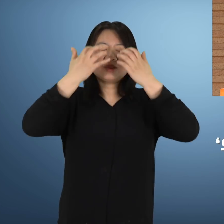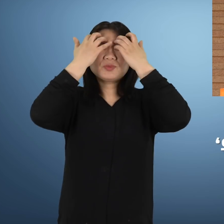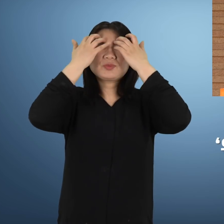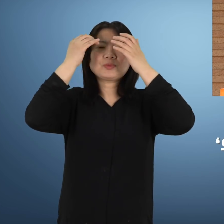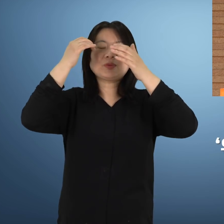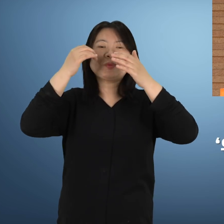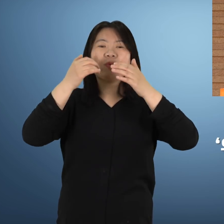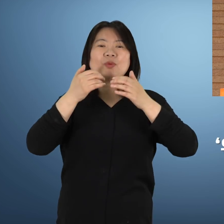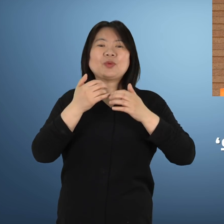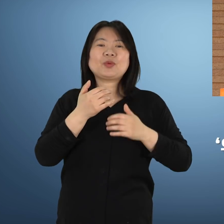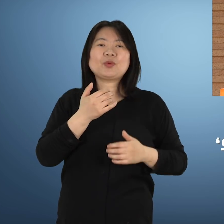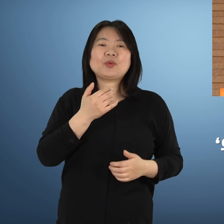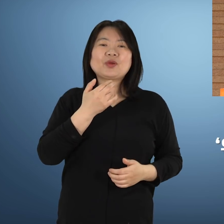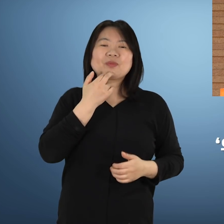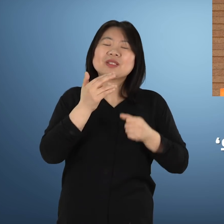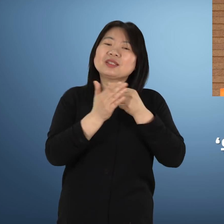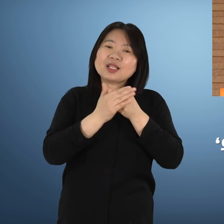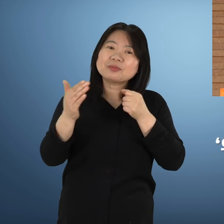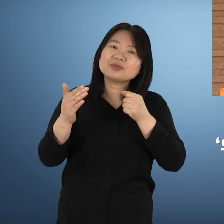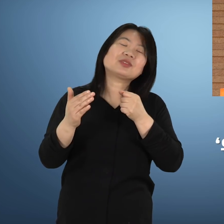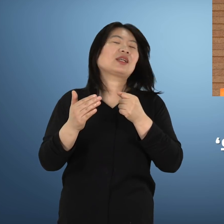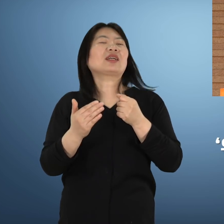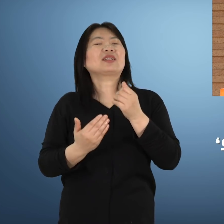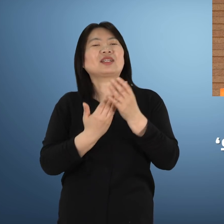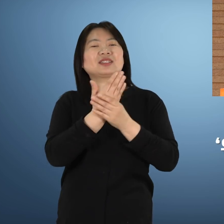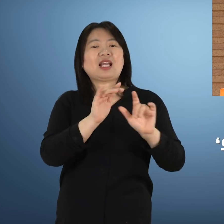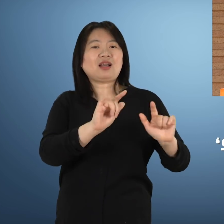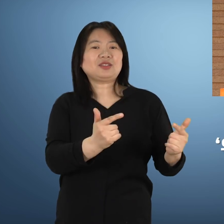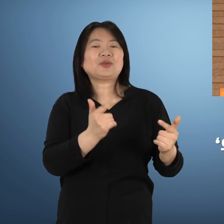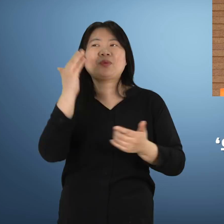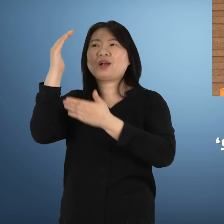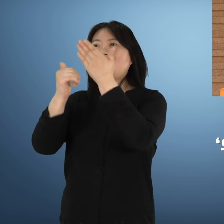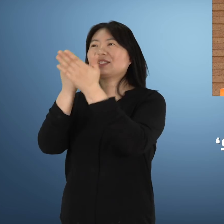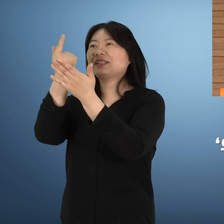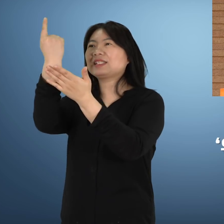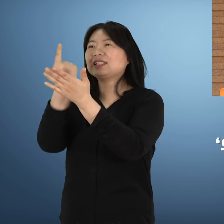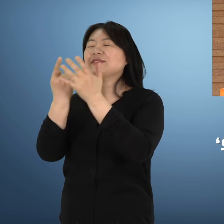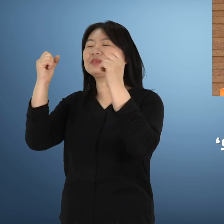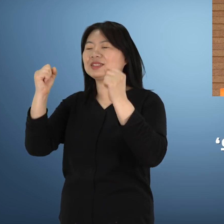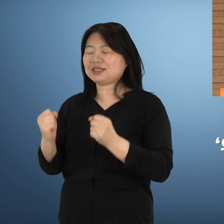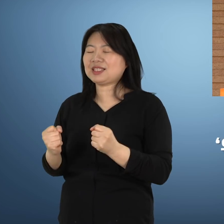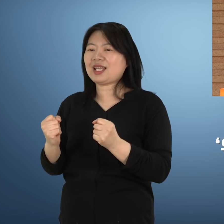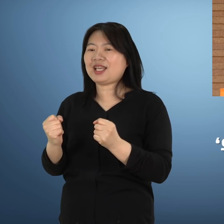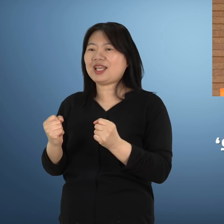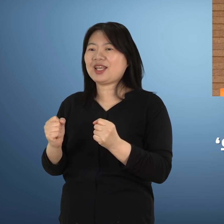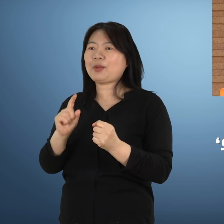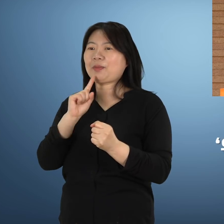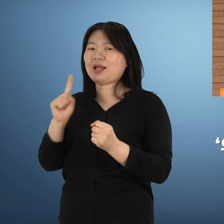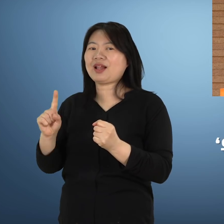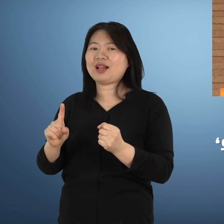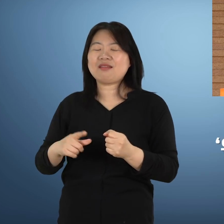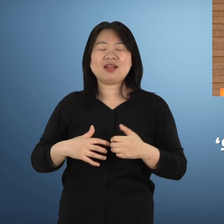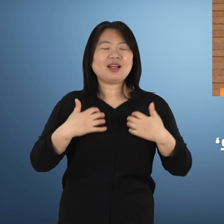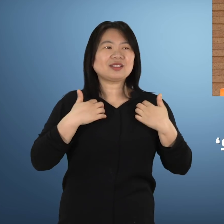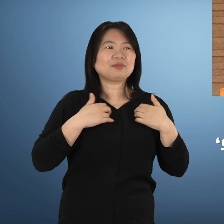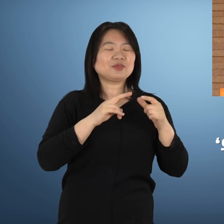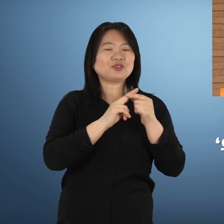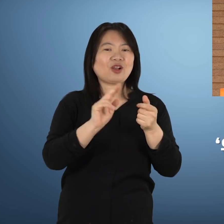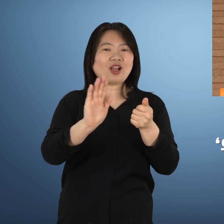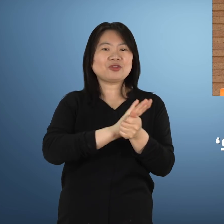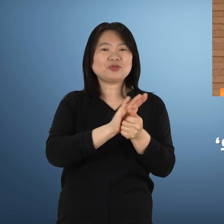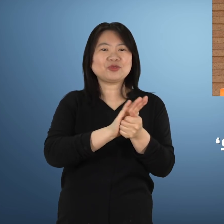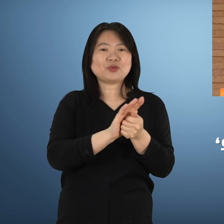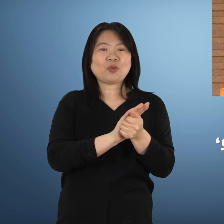고통의 부재가 아닌 하나님의 임재를 말하는 것이다. 그러니까 기쁨과